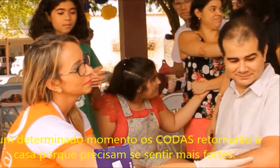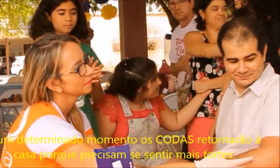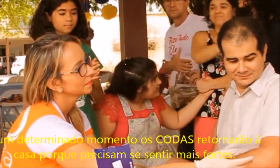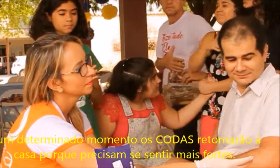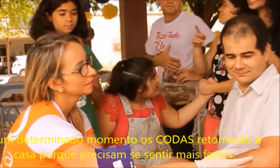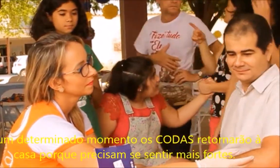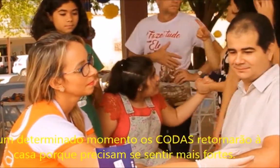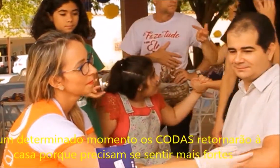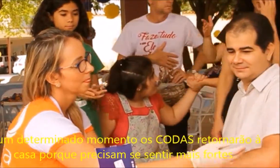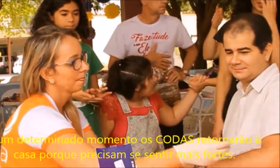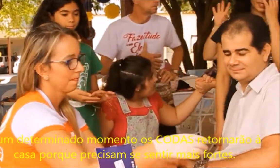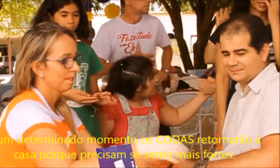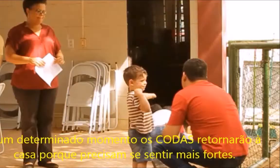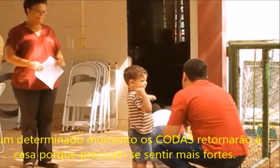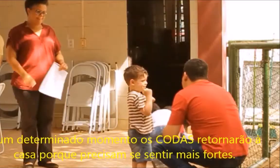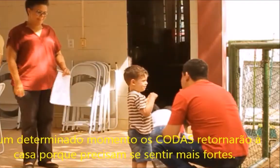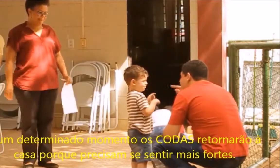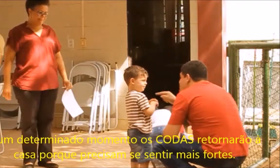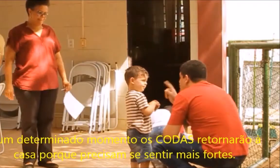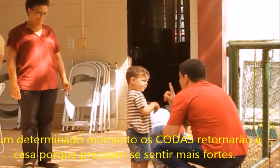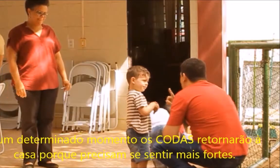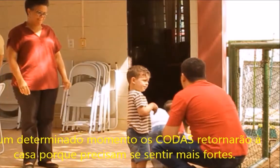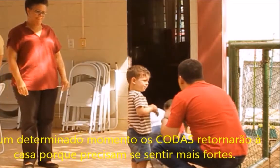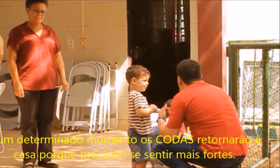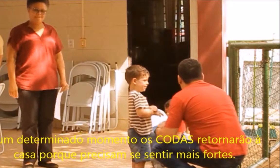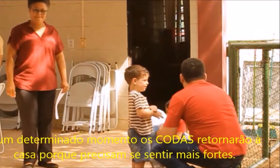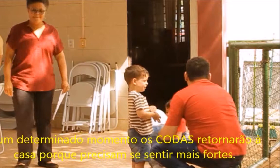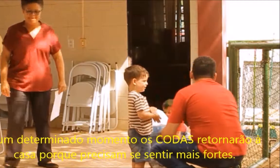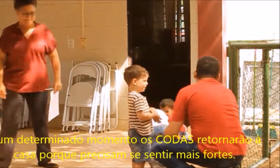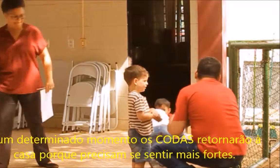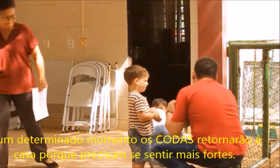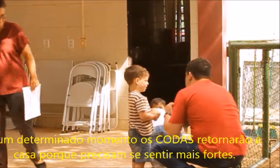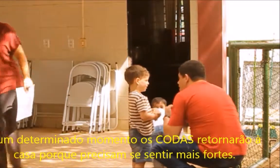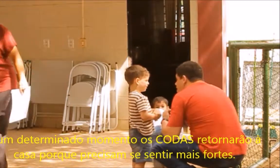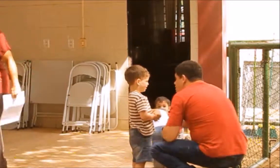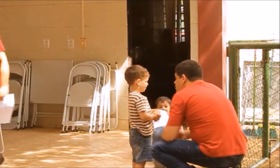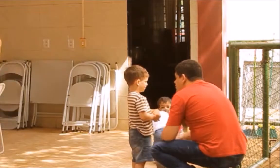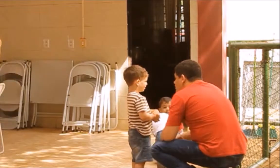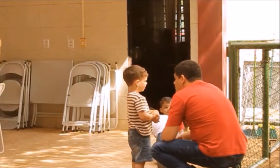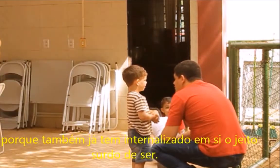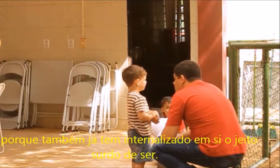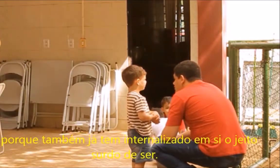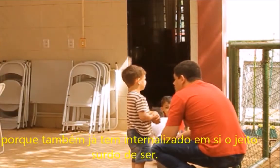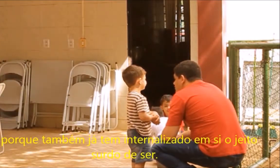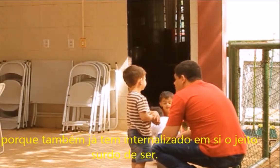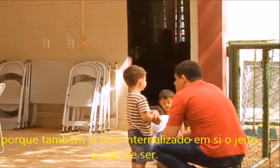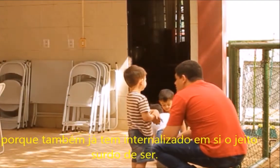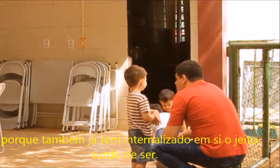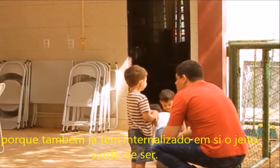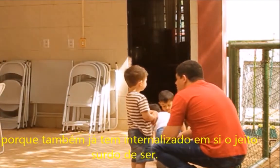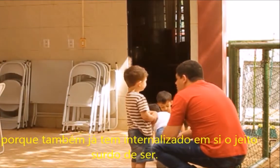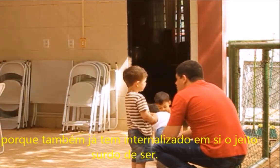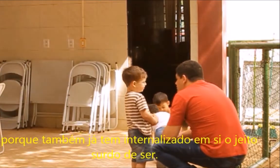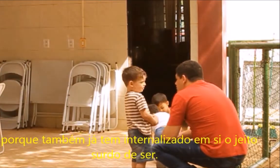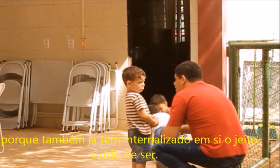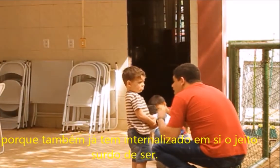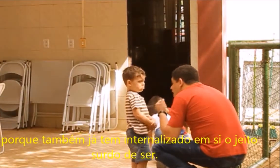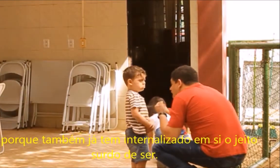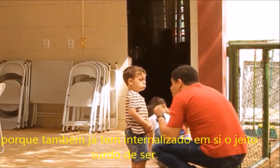codas retornarão à casa, porque precisam se sentir mais fortes e porque também já têm